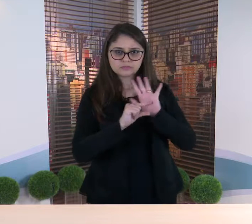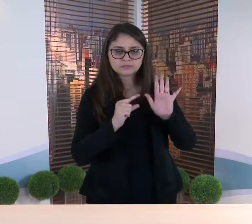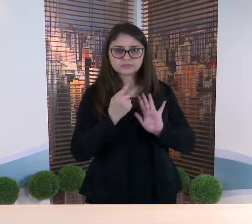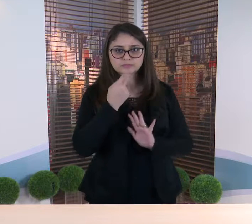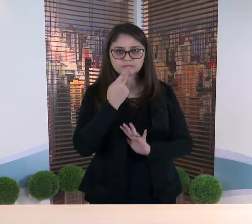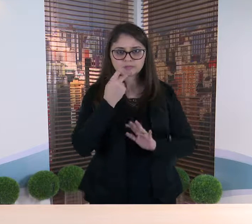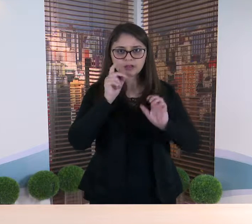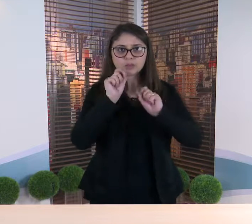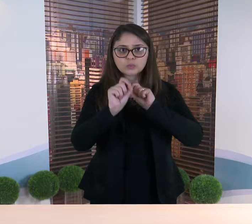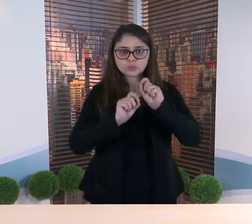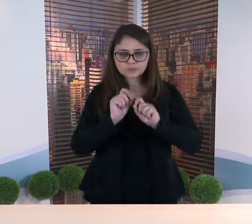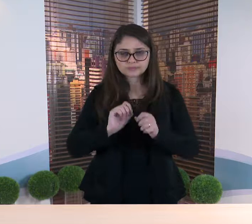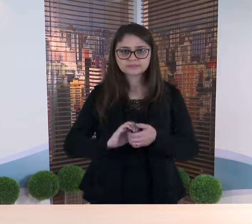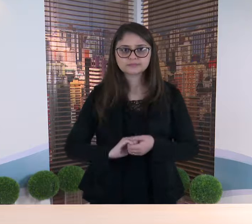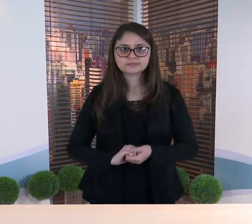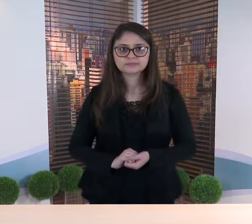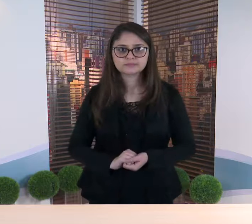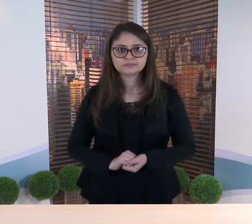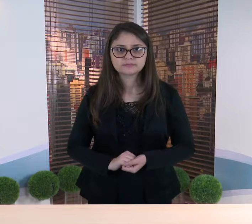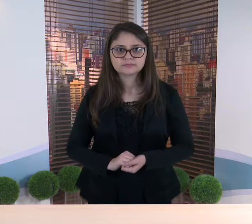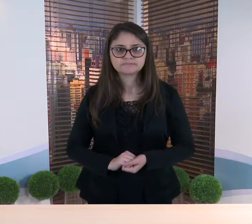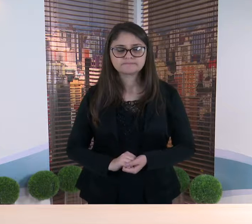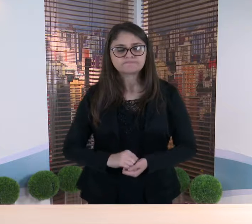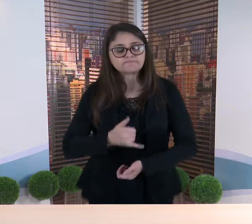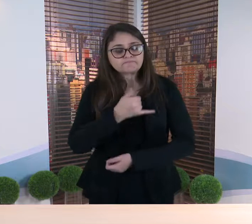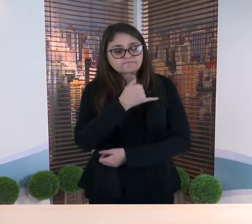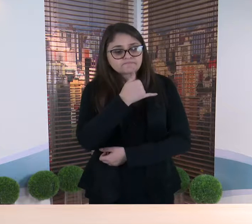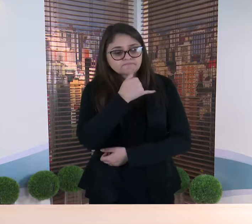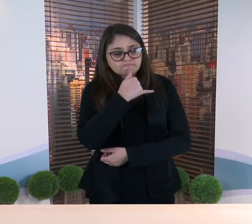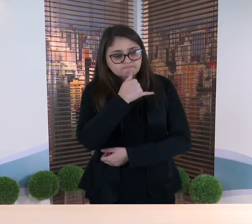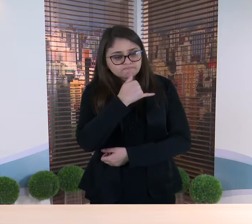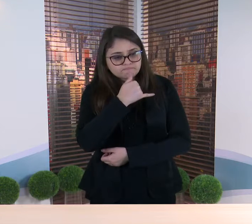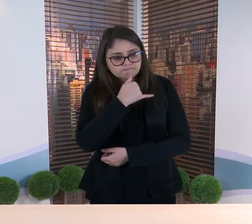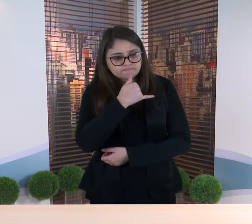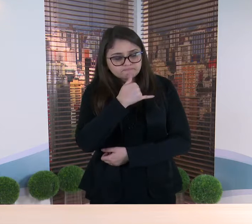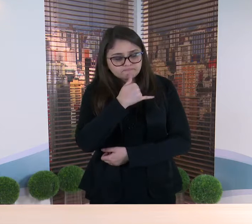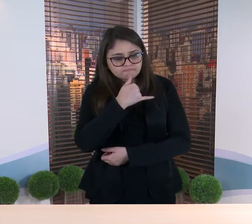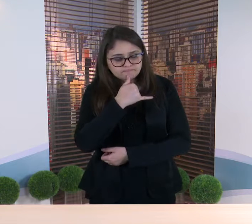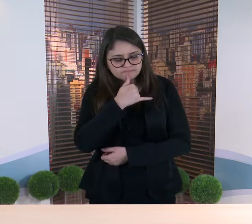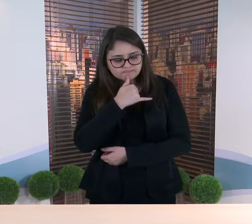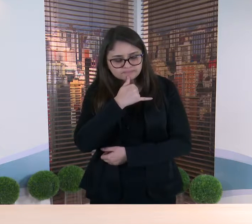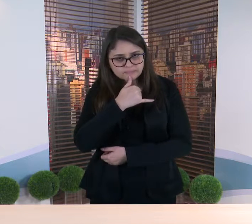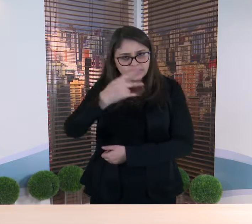Preste atenção no que ele diz. Infelizmente, nos movimentos pentecostais e